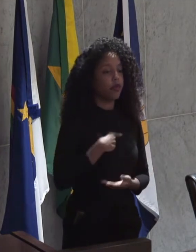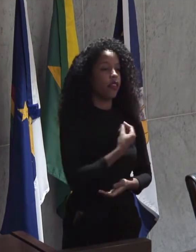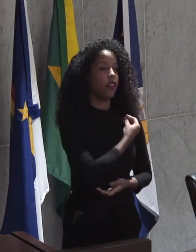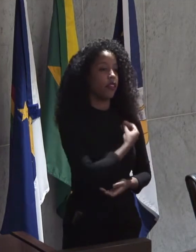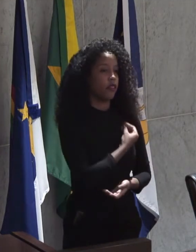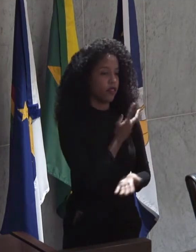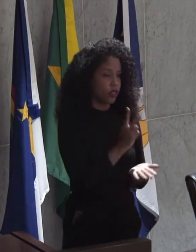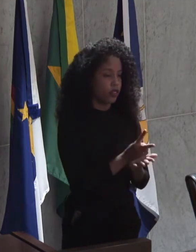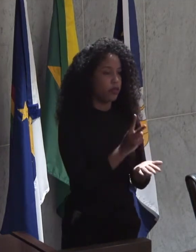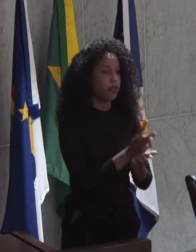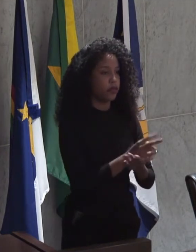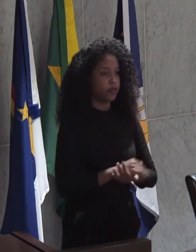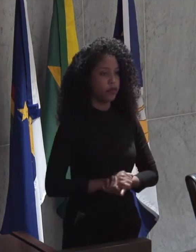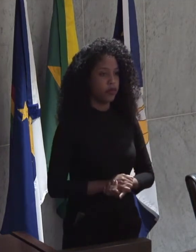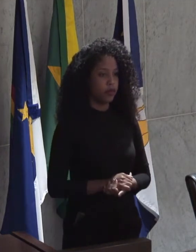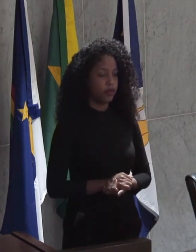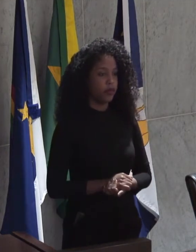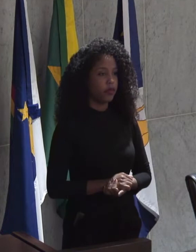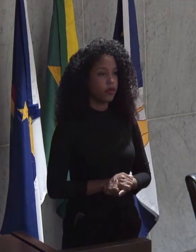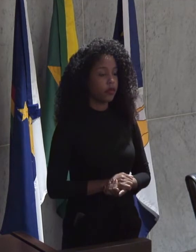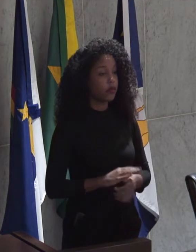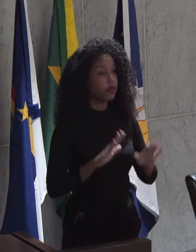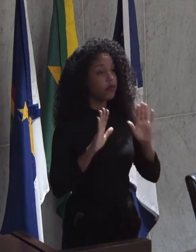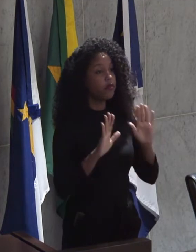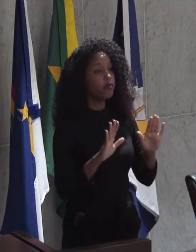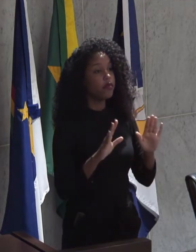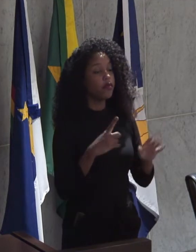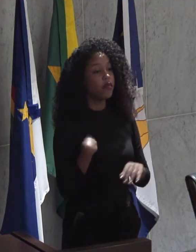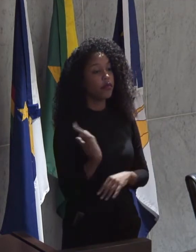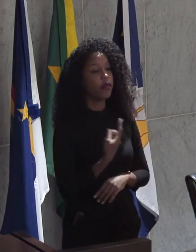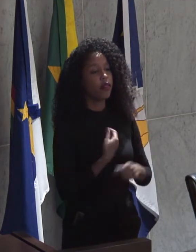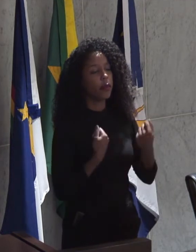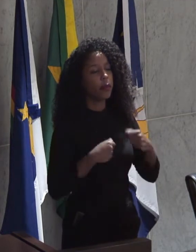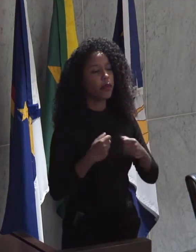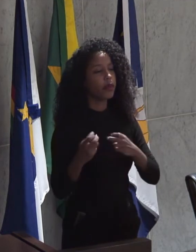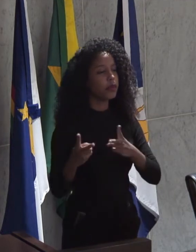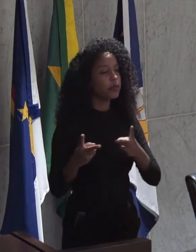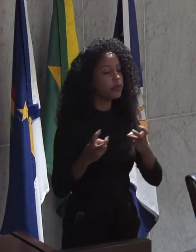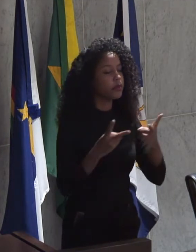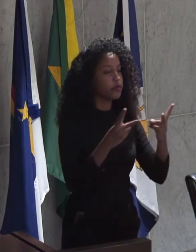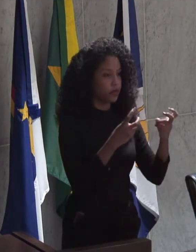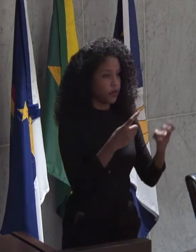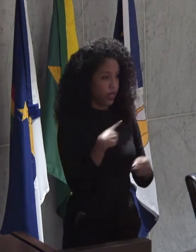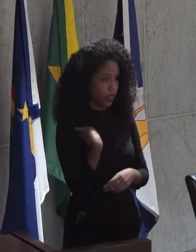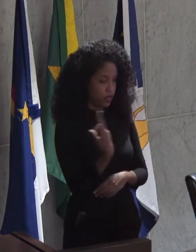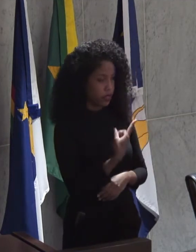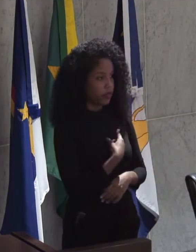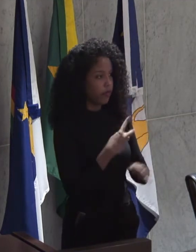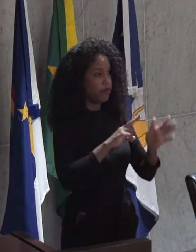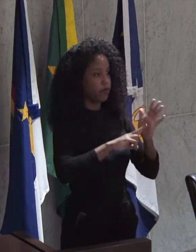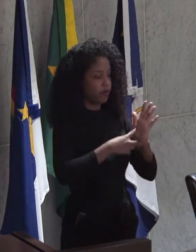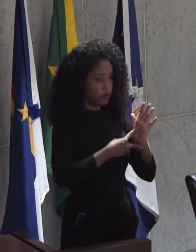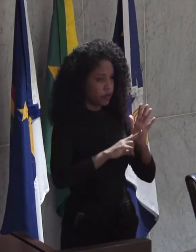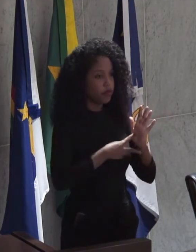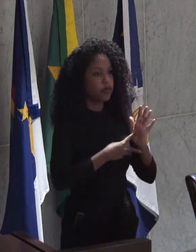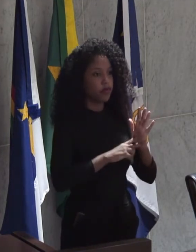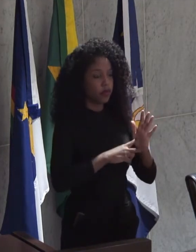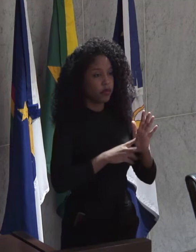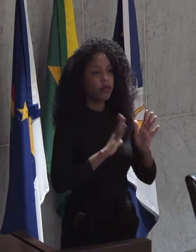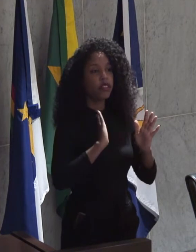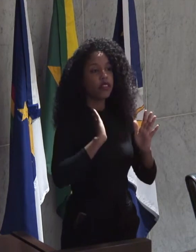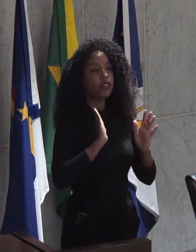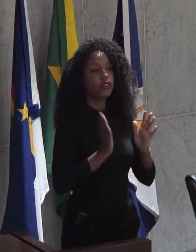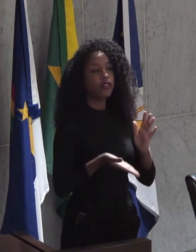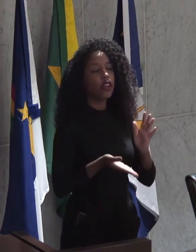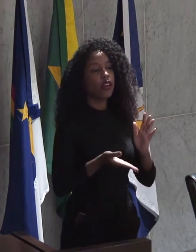dessas famílias. Mas nós precisamos perceber que nós, do movimento sindical, já estamos sendo